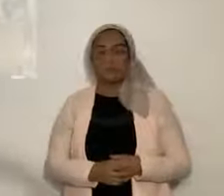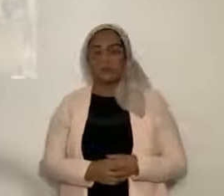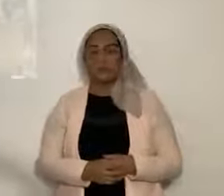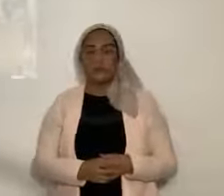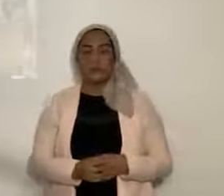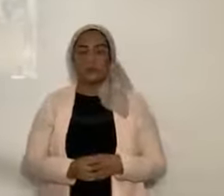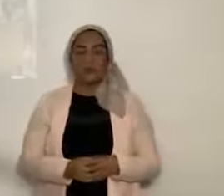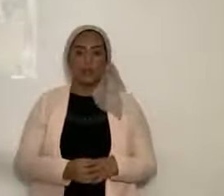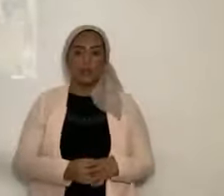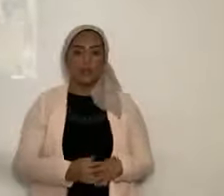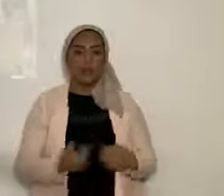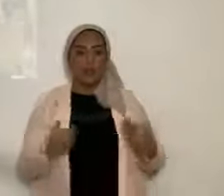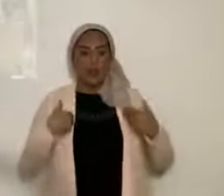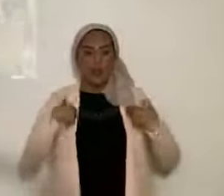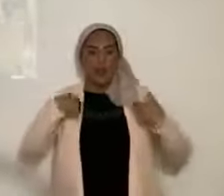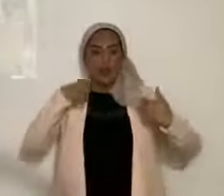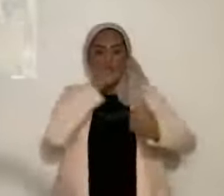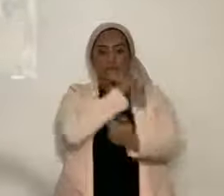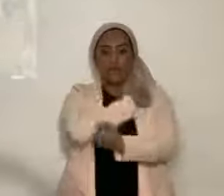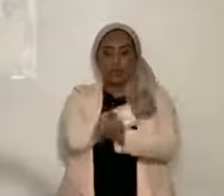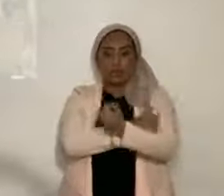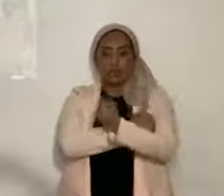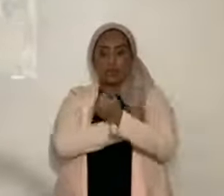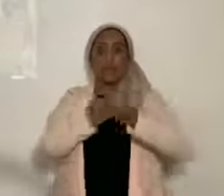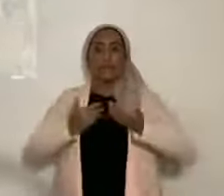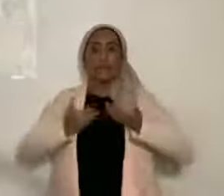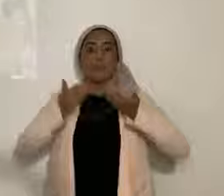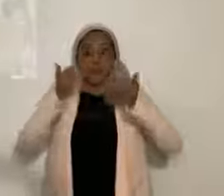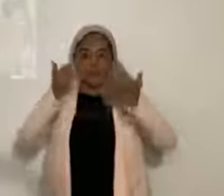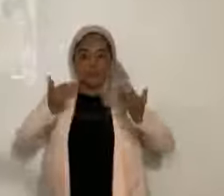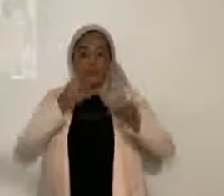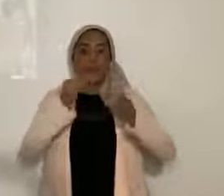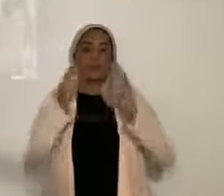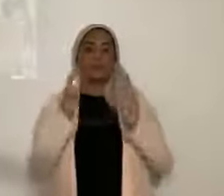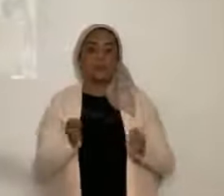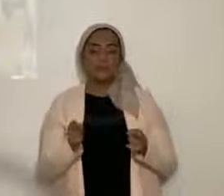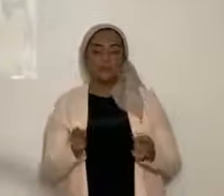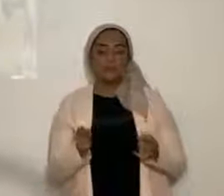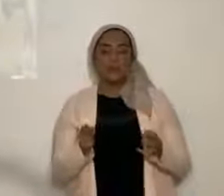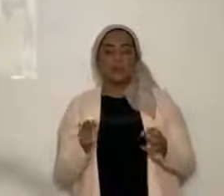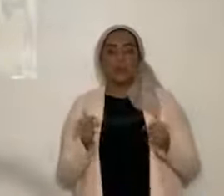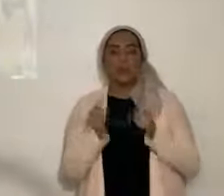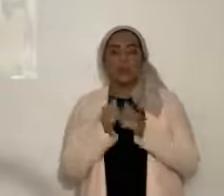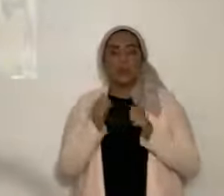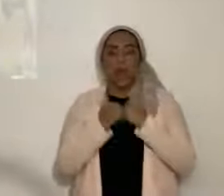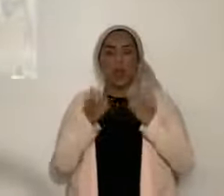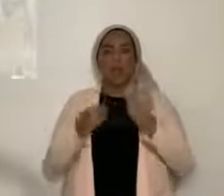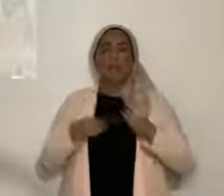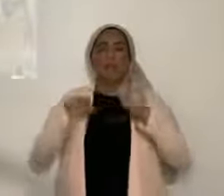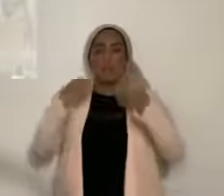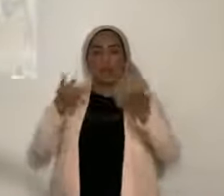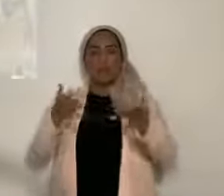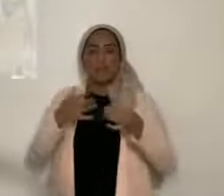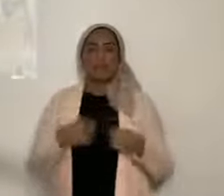Nótese la autoridad con que fue dado y la urgencia con que fue dado el